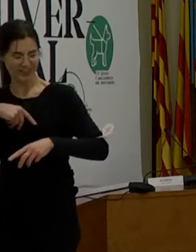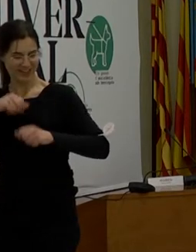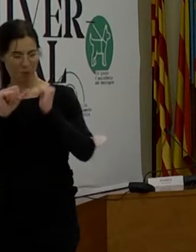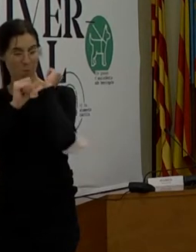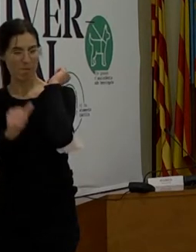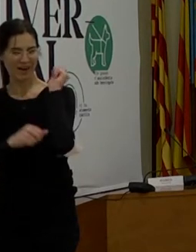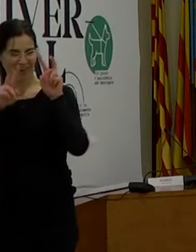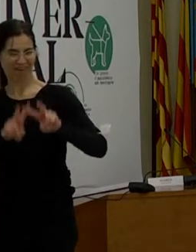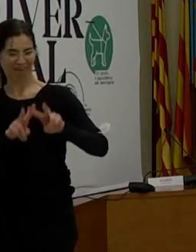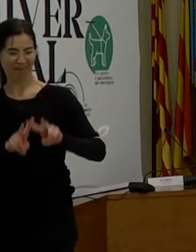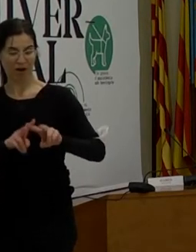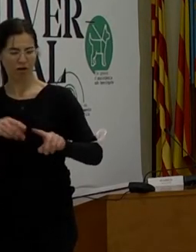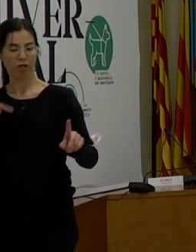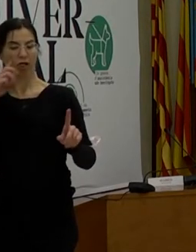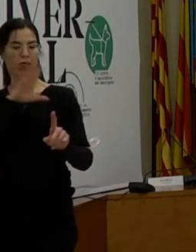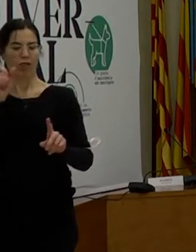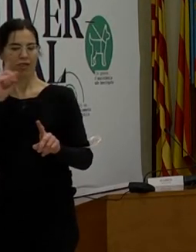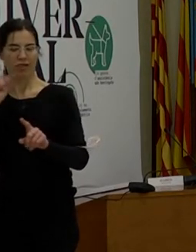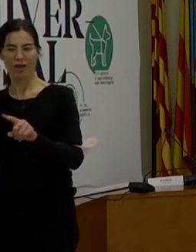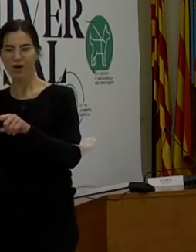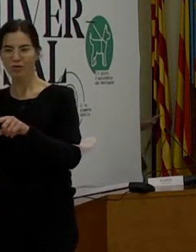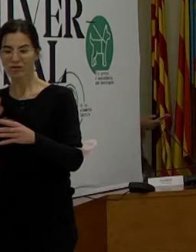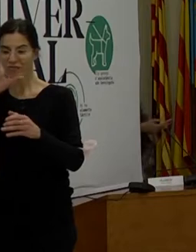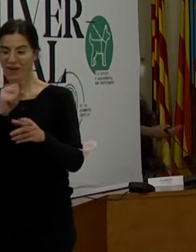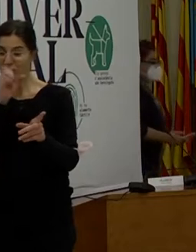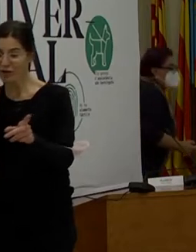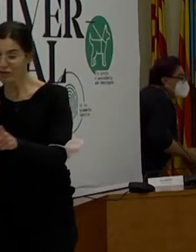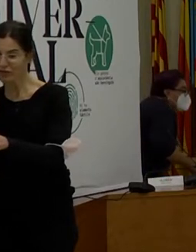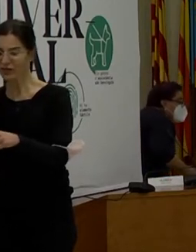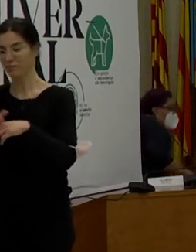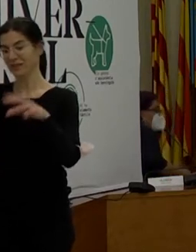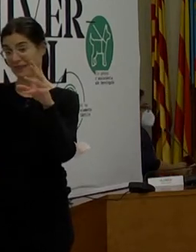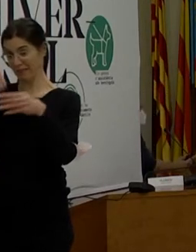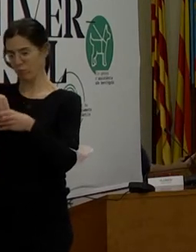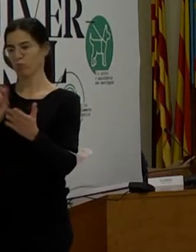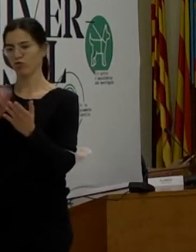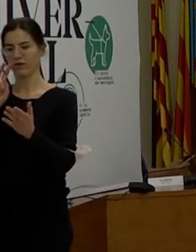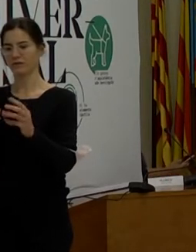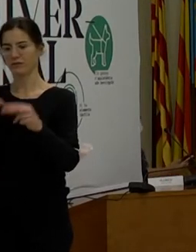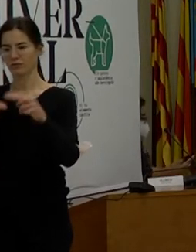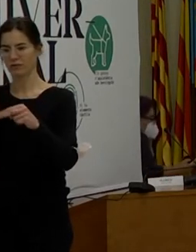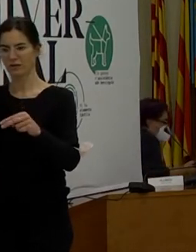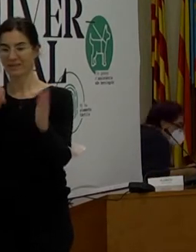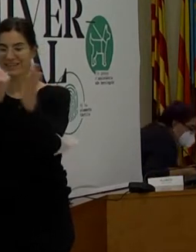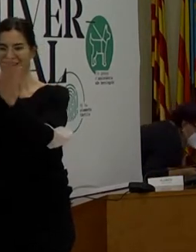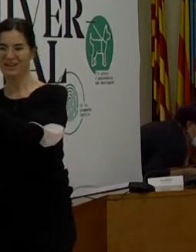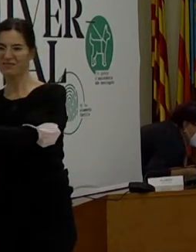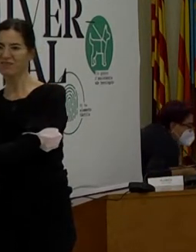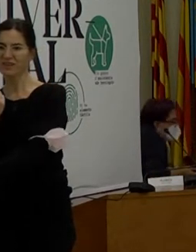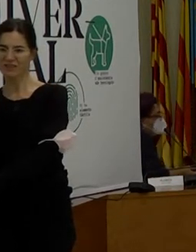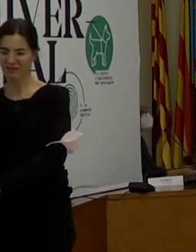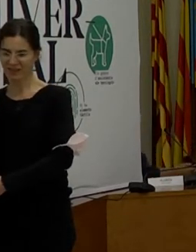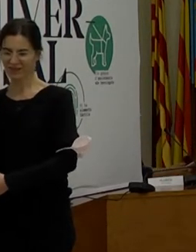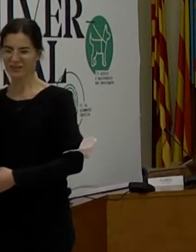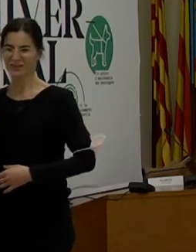i vam veure totes aquelles problemàtiques que trobàvem constructivament i totes aquelles senyalitzacions que trobàvem a faltar